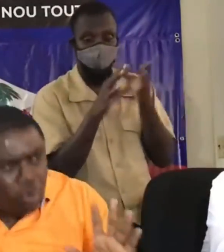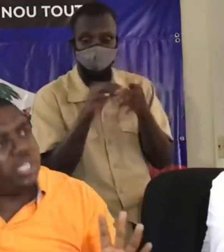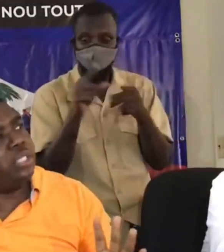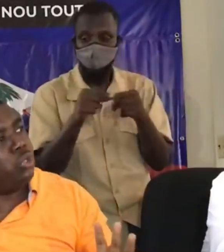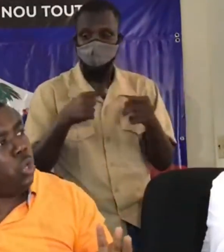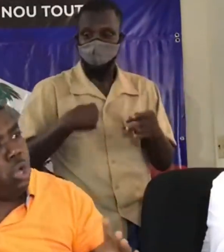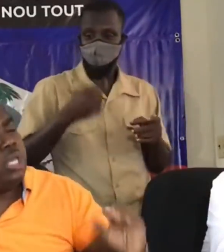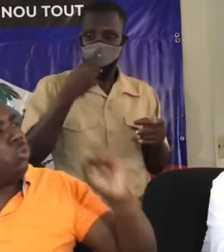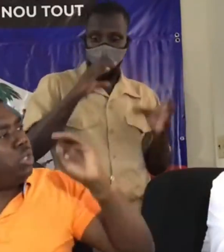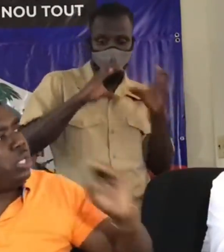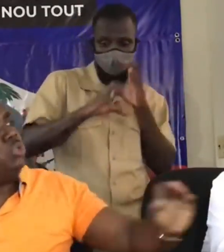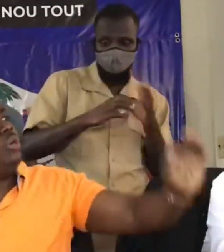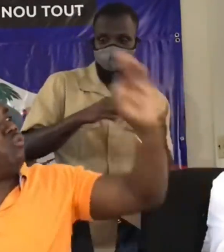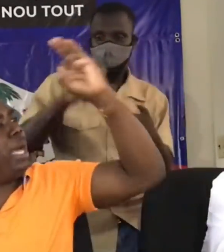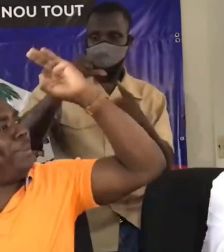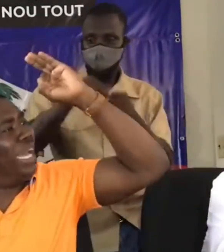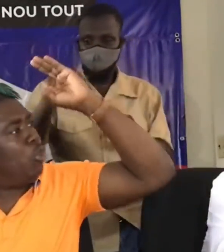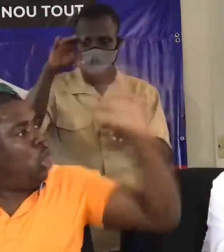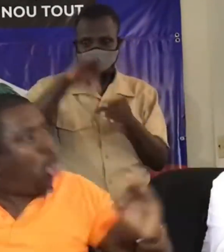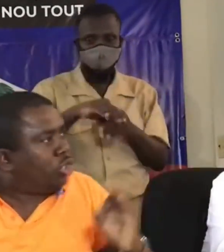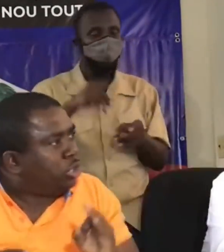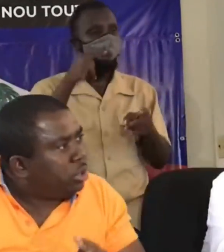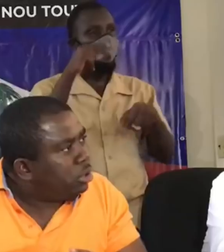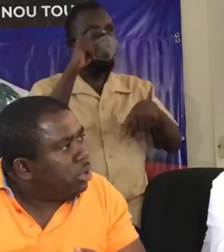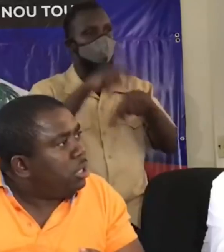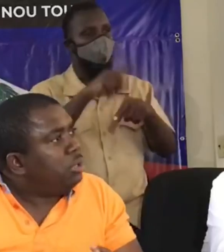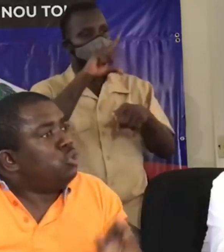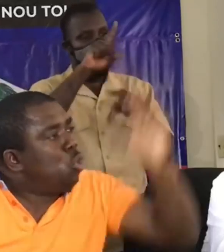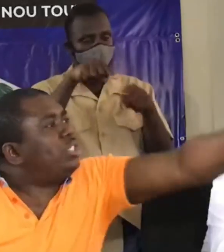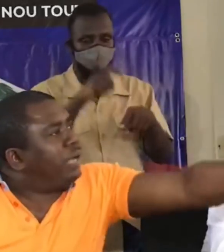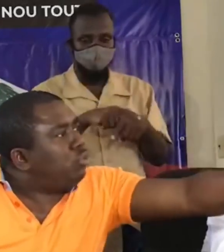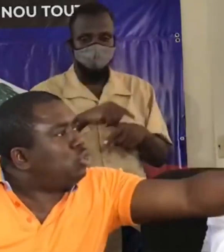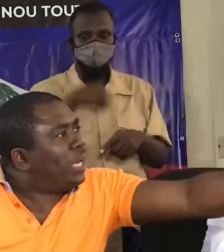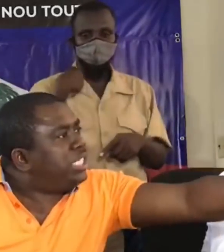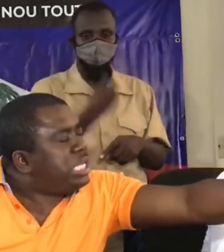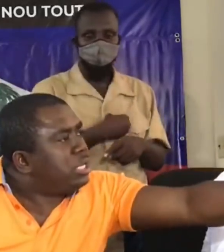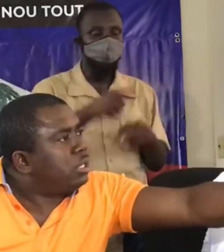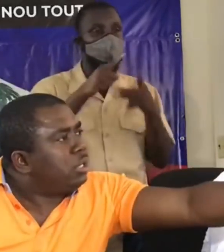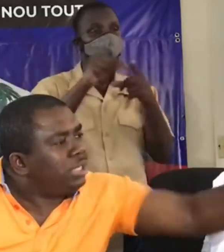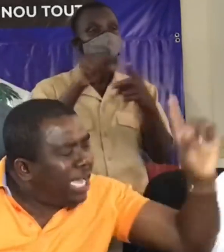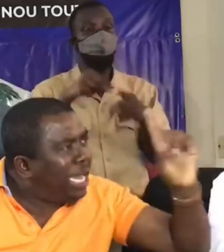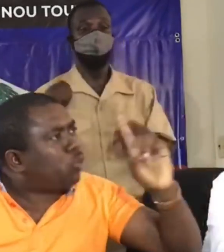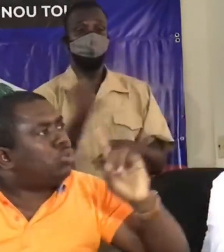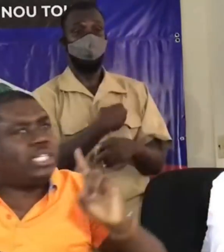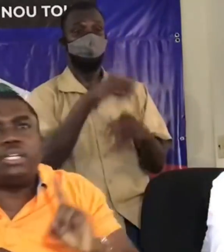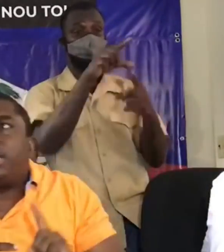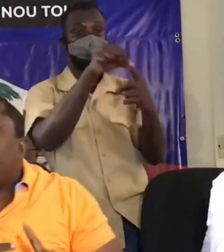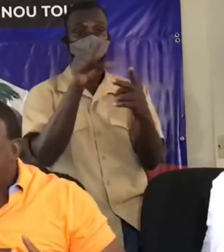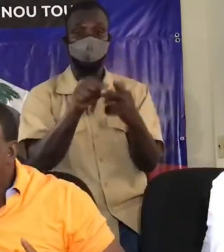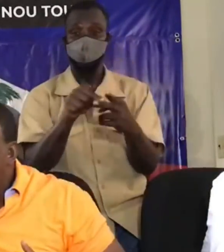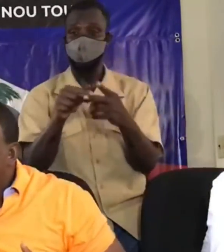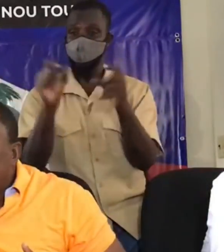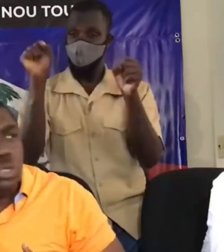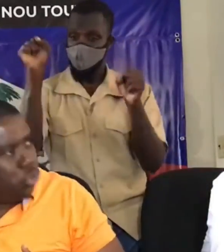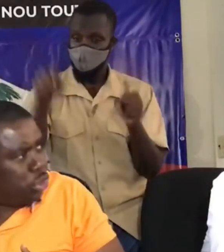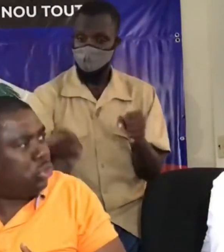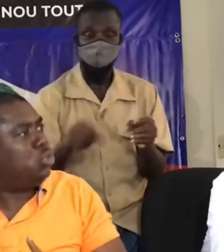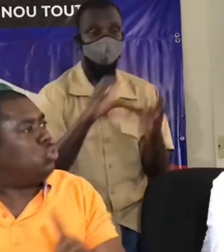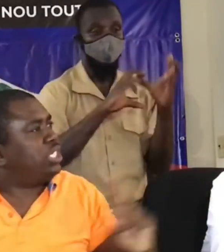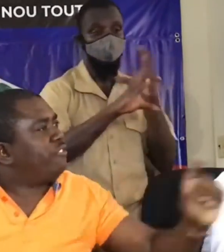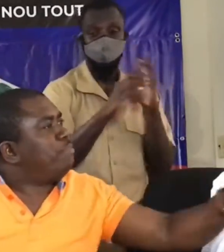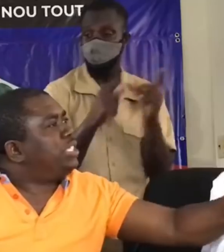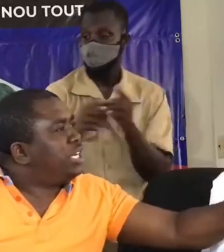Parti politique, yo, écoutez, je vous rappelle à l'ordre. Nous avons choisi, dans la concertation, le